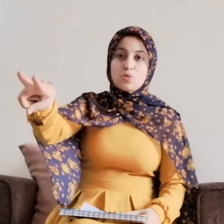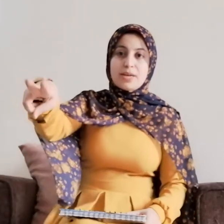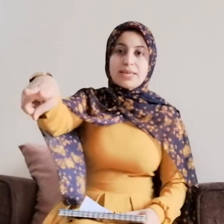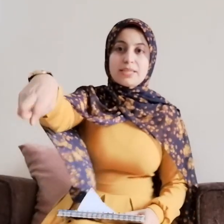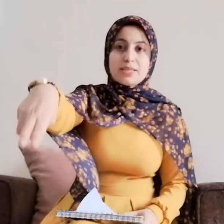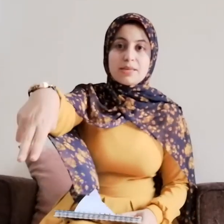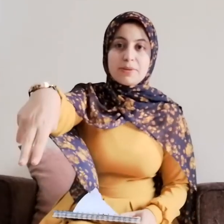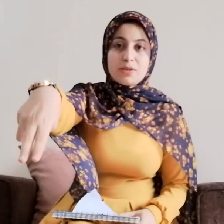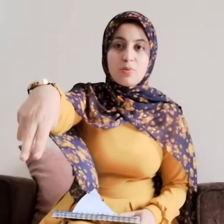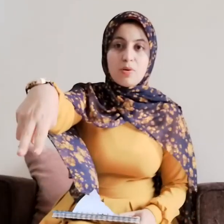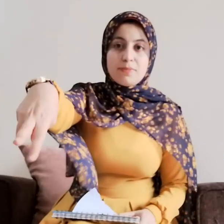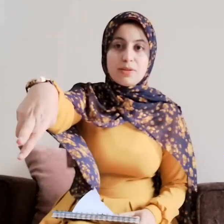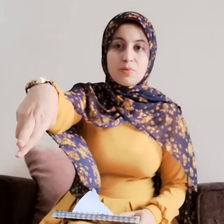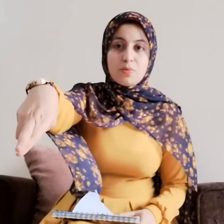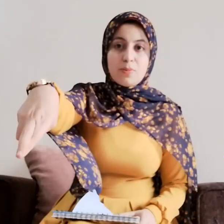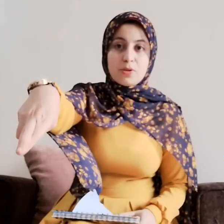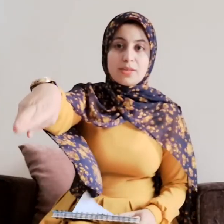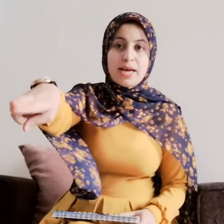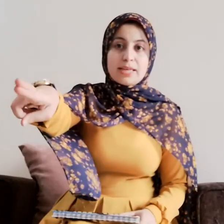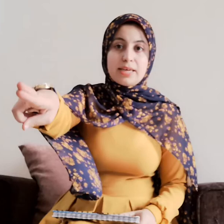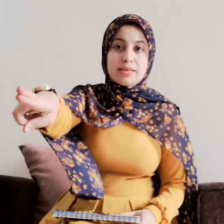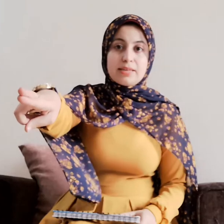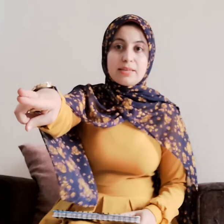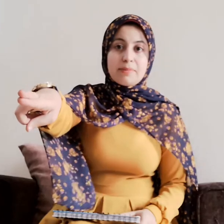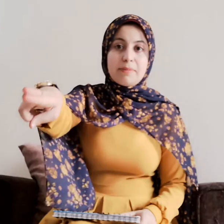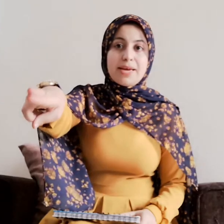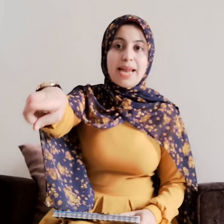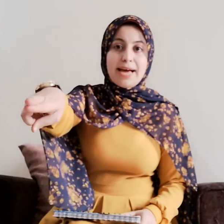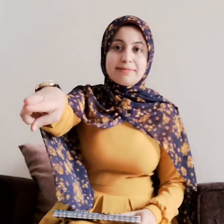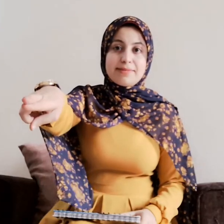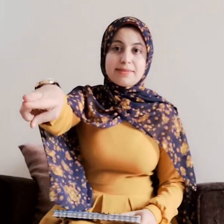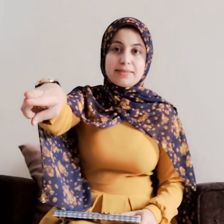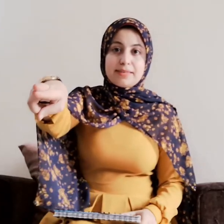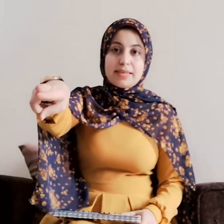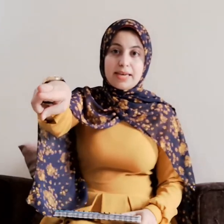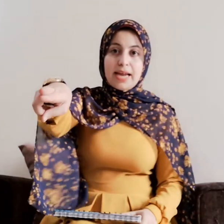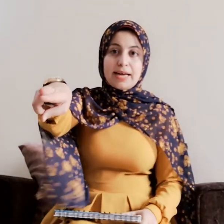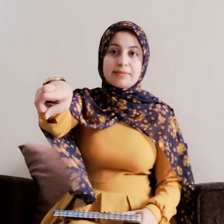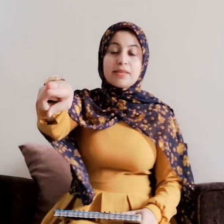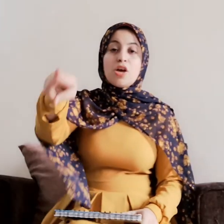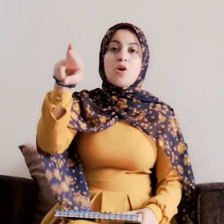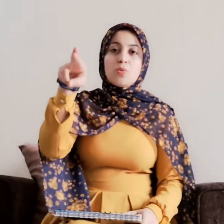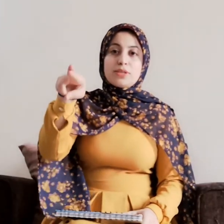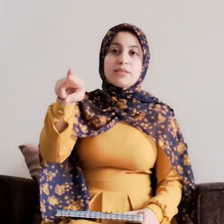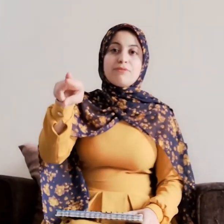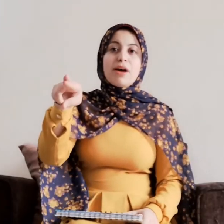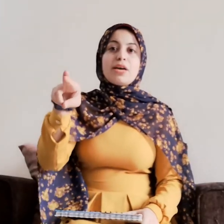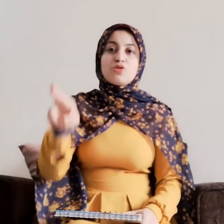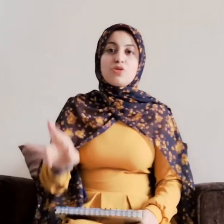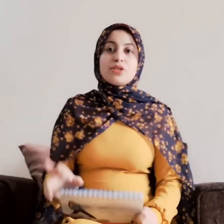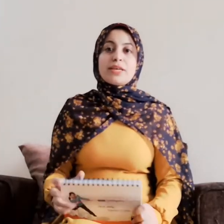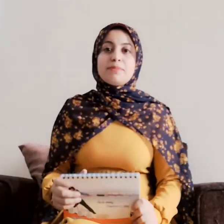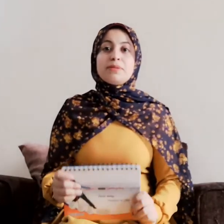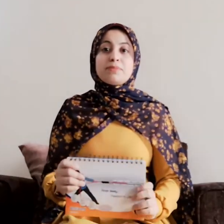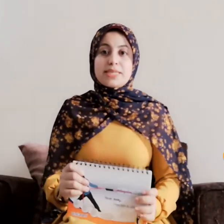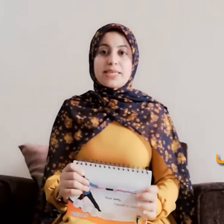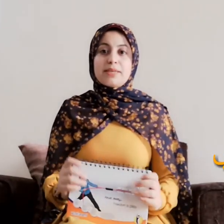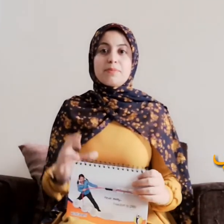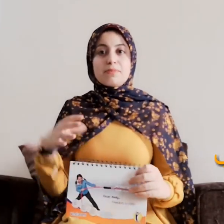أنا عندي الـ70 دول هم وبحط ده على ده. تمام؟ الحد، الحد. ودي تنفع إشارة كلمة مسيحي،